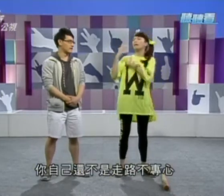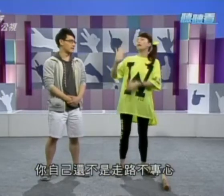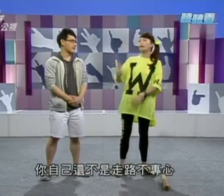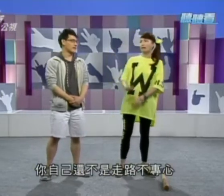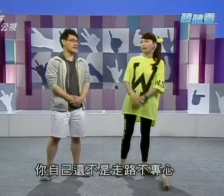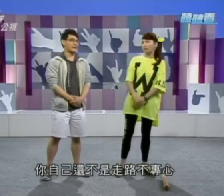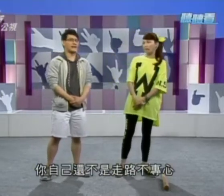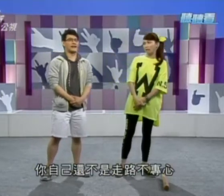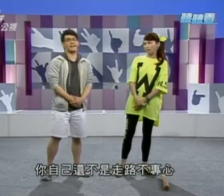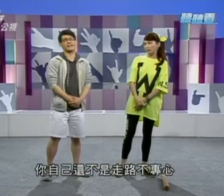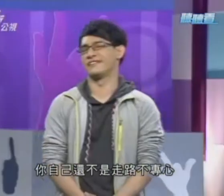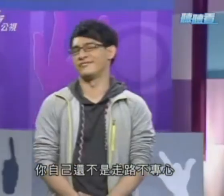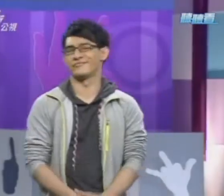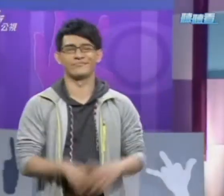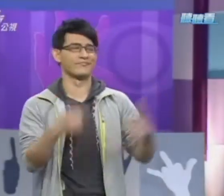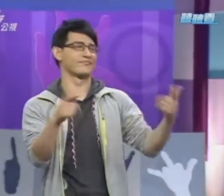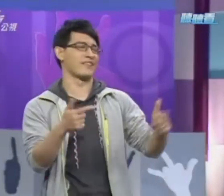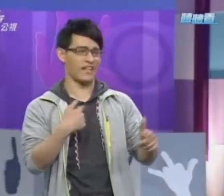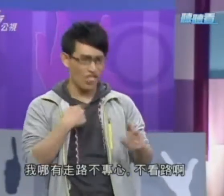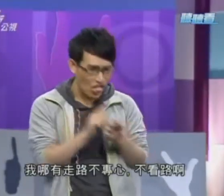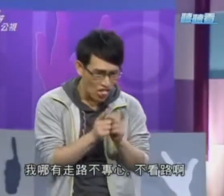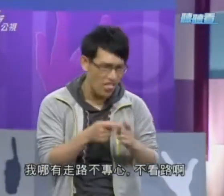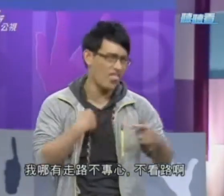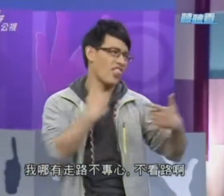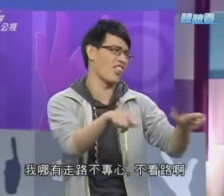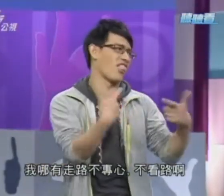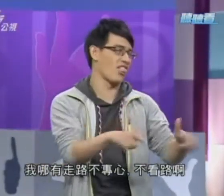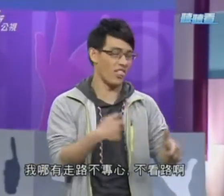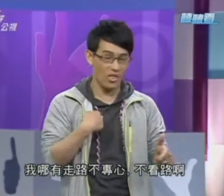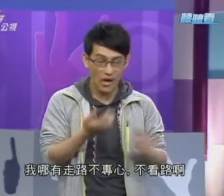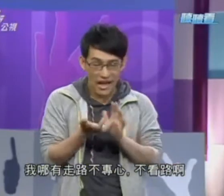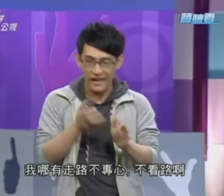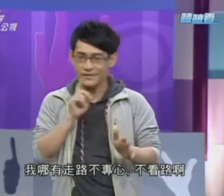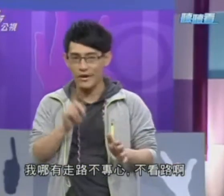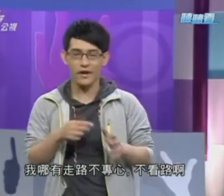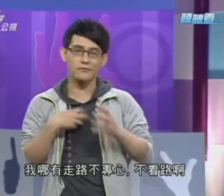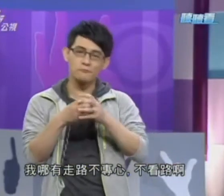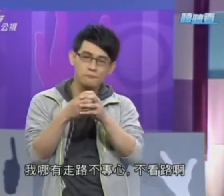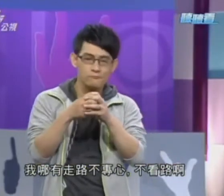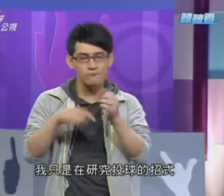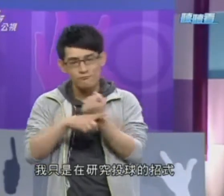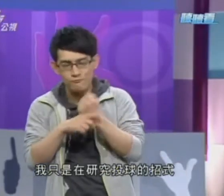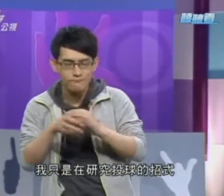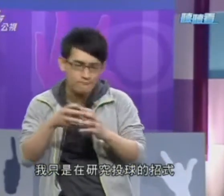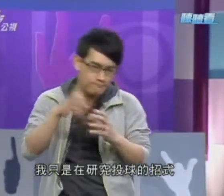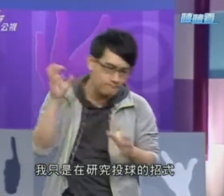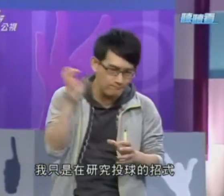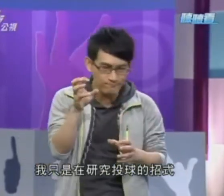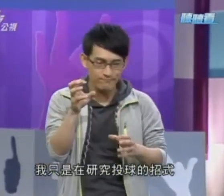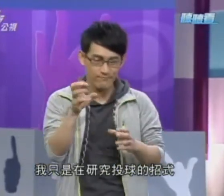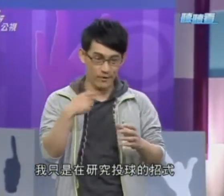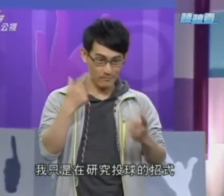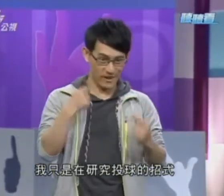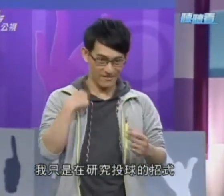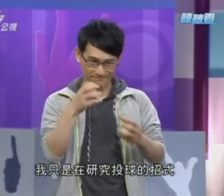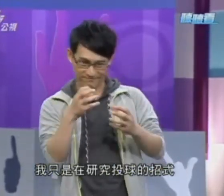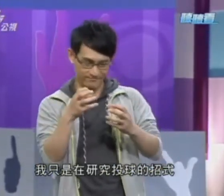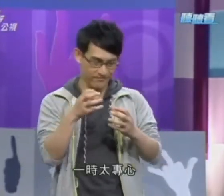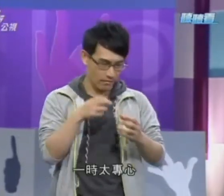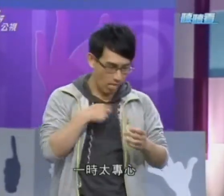专心？ 哎，我哪有走路不专心不看路啊？我只是在研究投球的招式，一时太